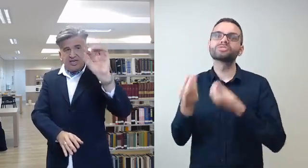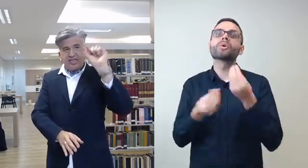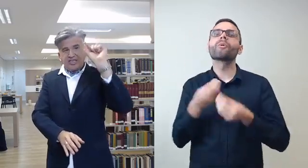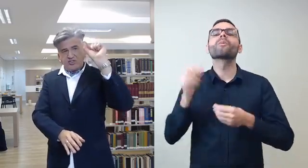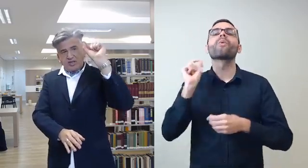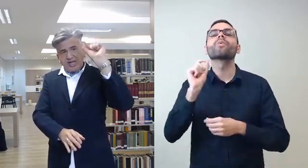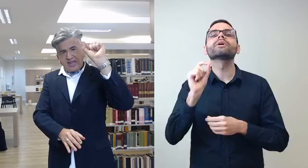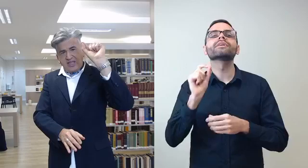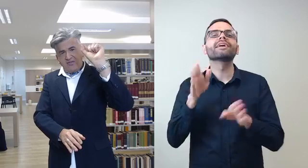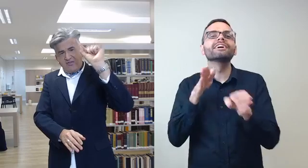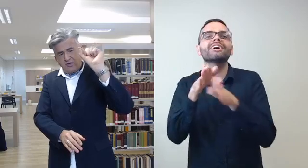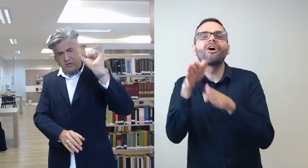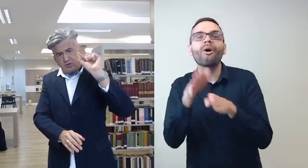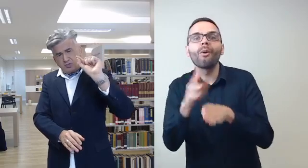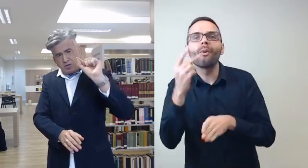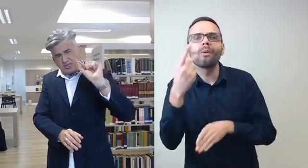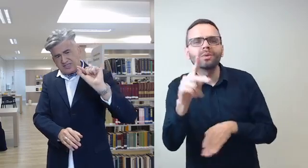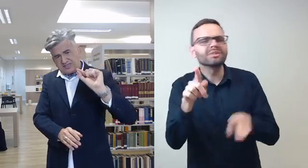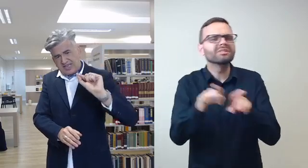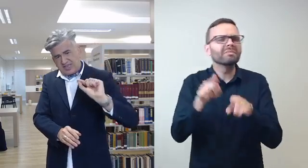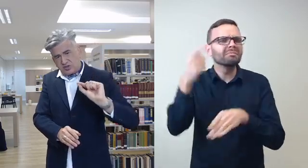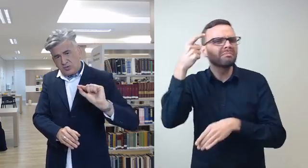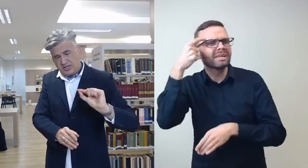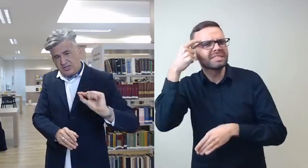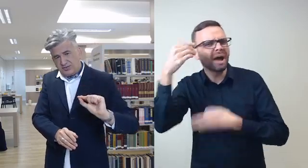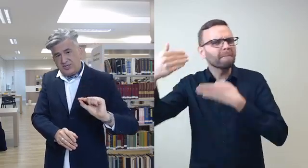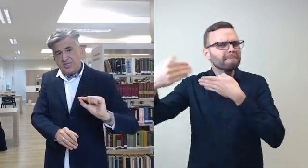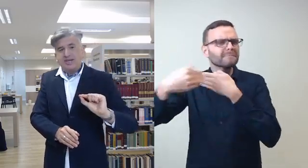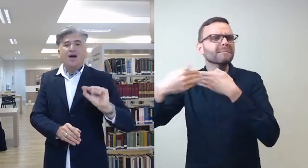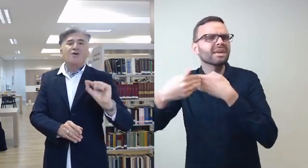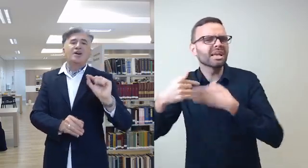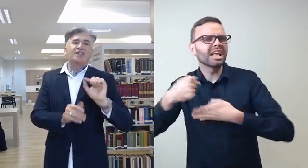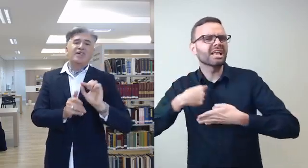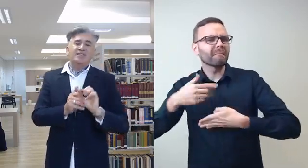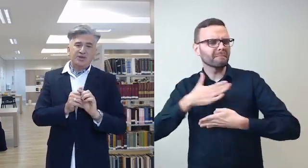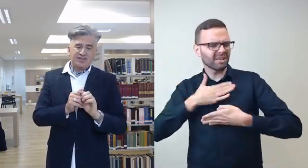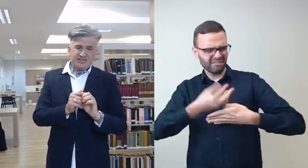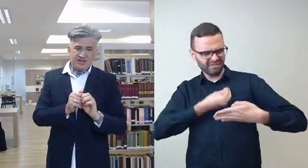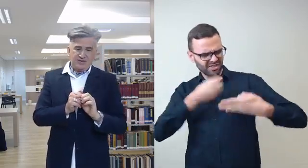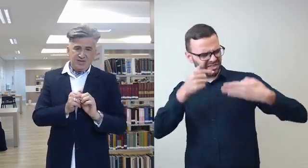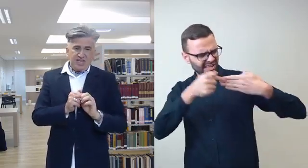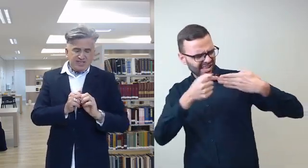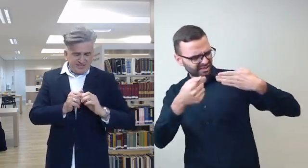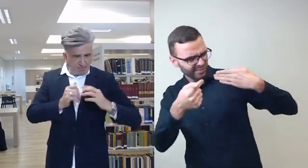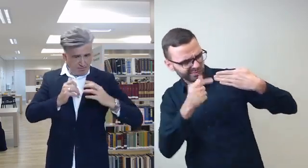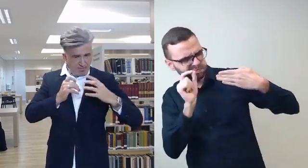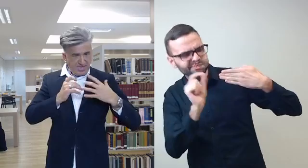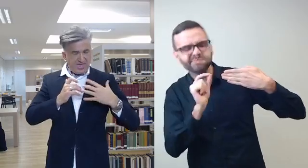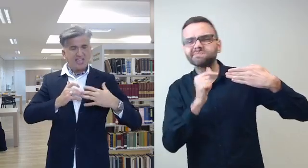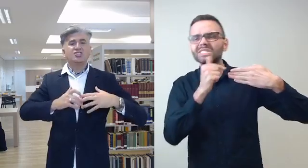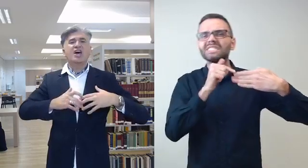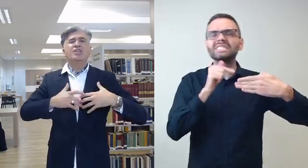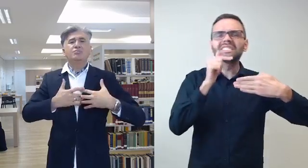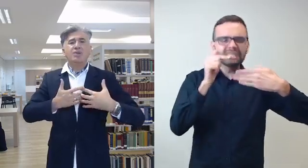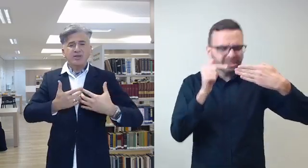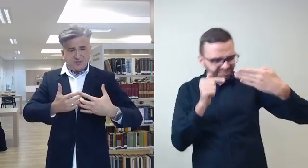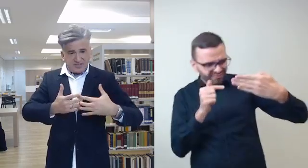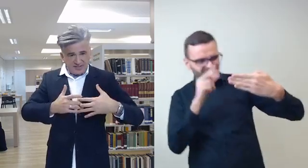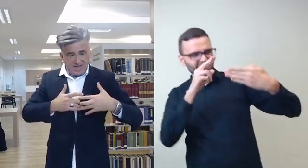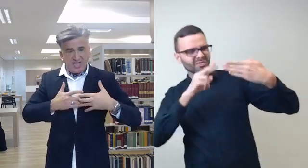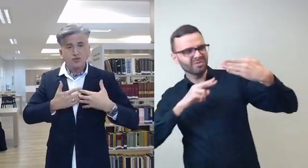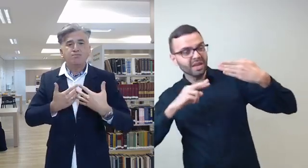aí. Questionar que filtros podem estar atuando na hora da interpretação. Estar bem relaxado,